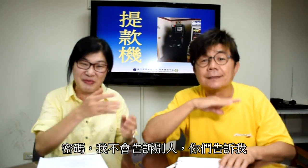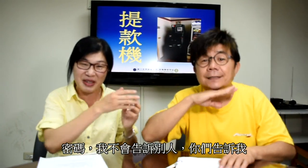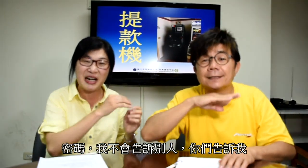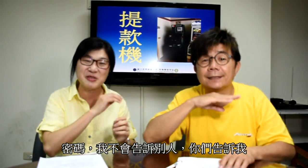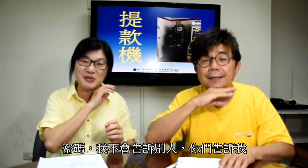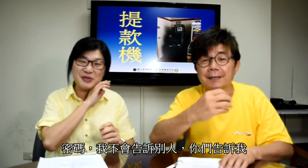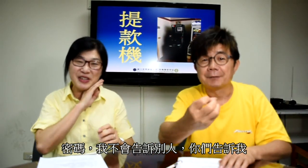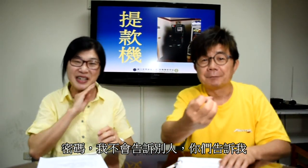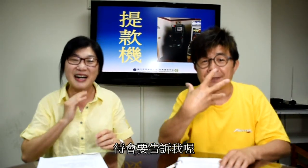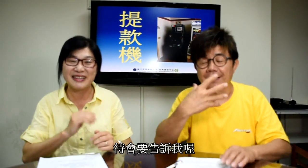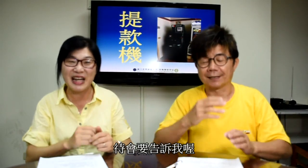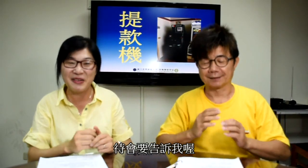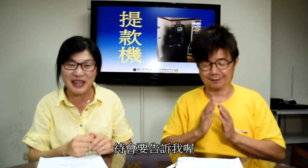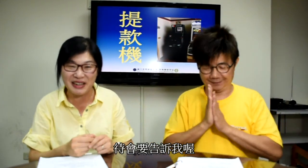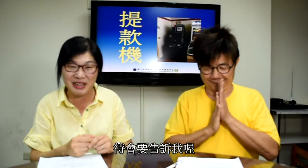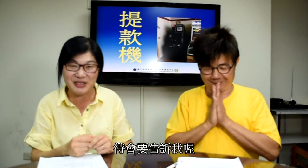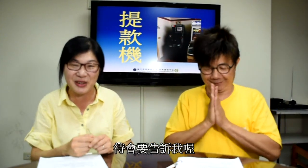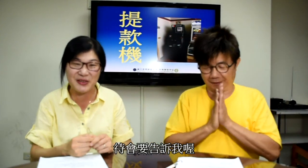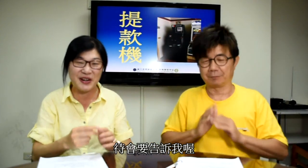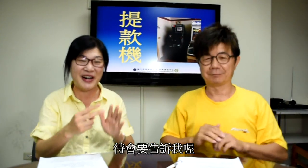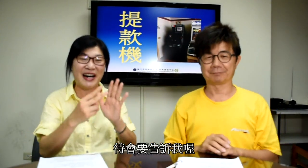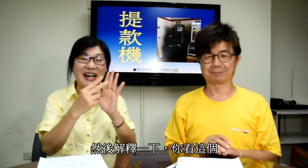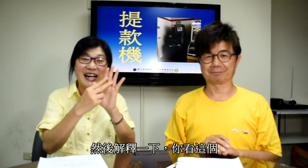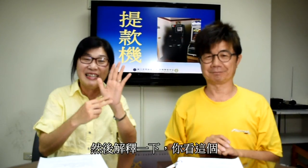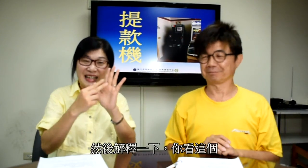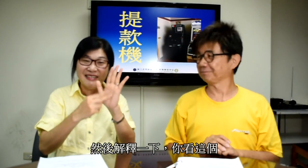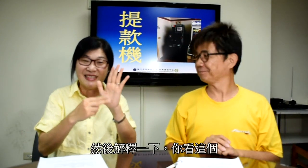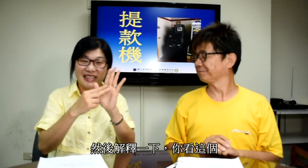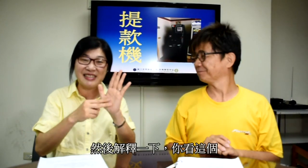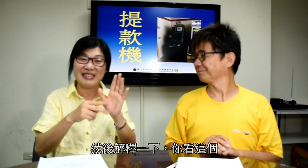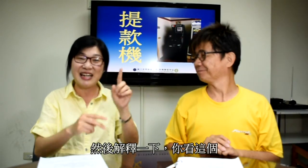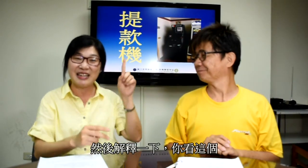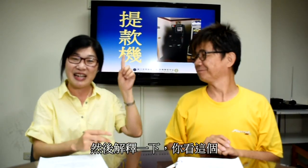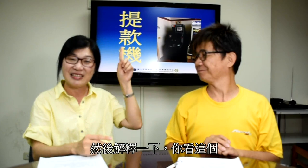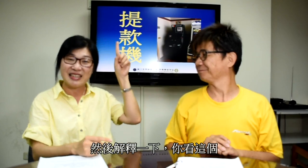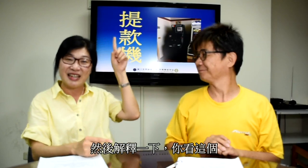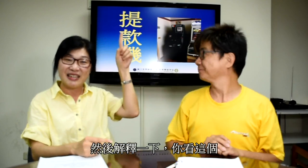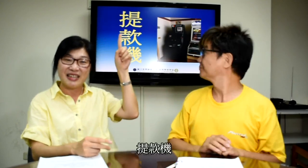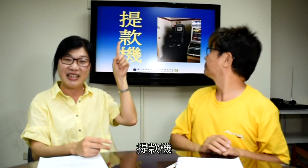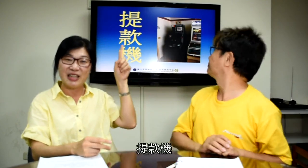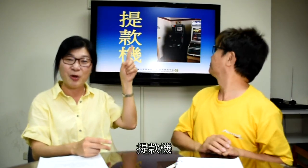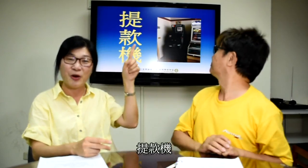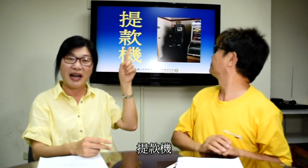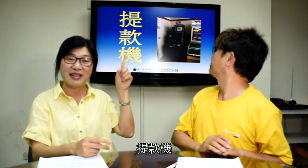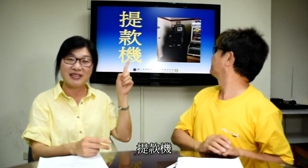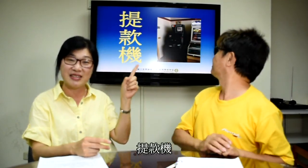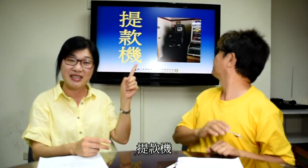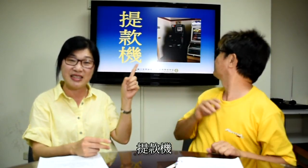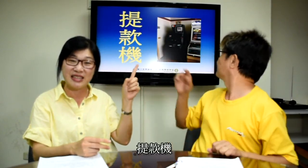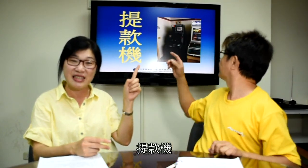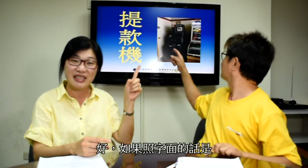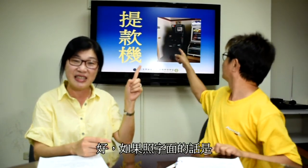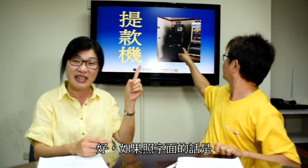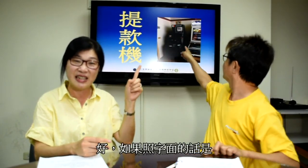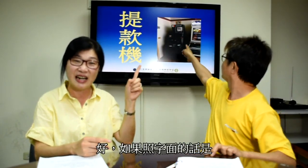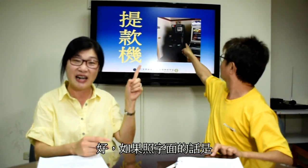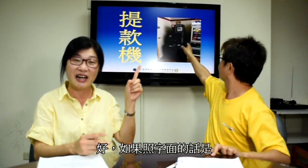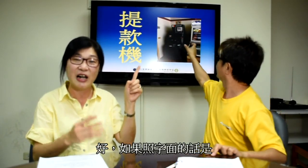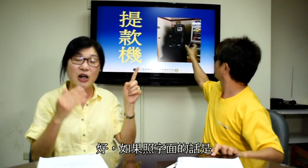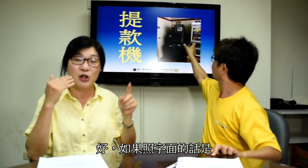告诉我啊，待会要告诉我，然后解释一下。你看这个提款机，好，